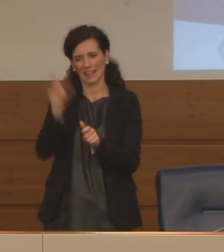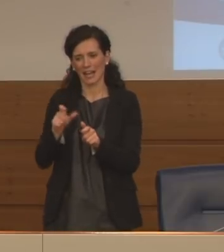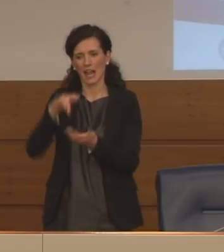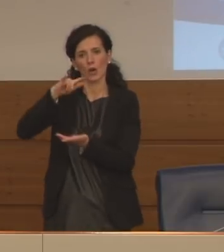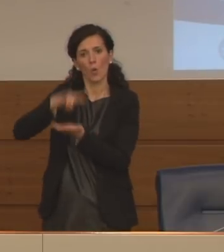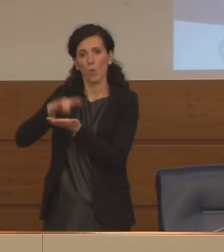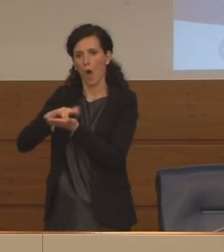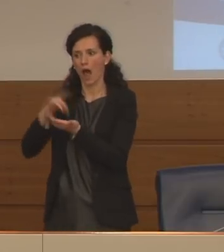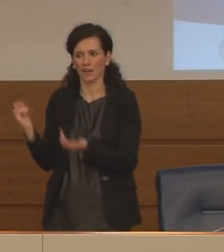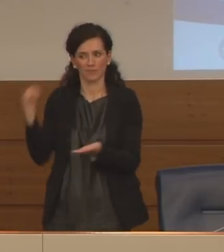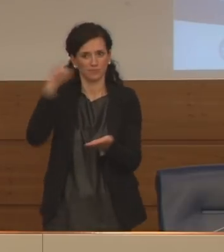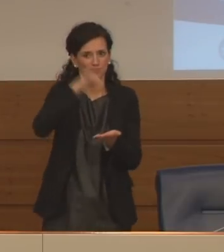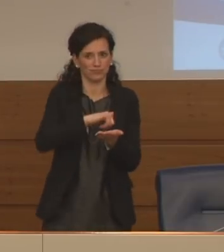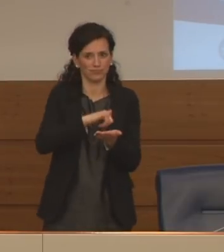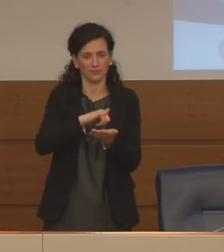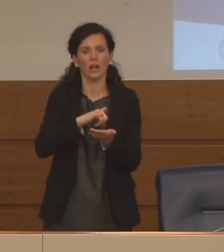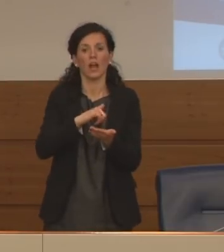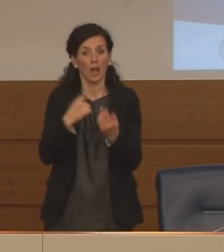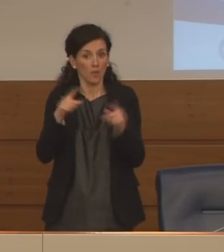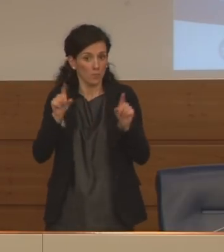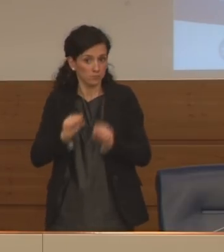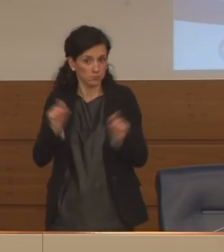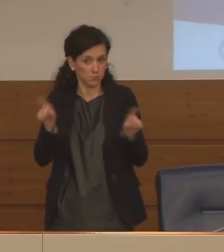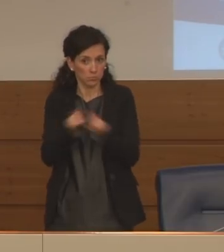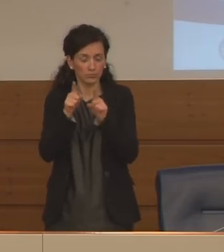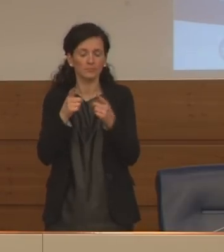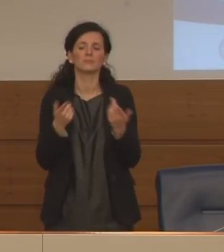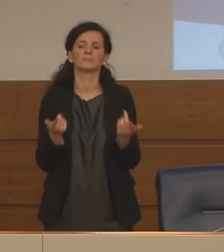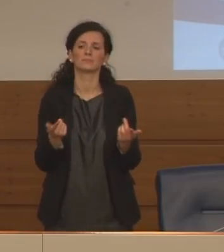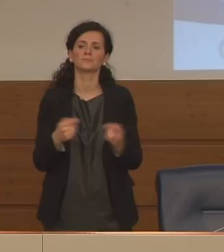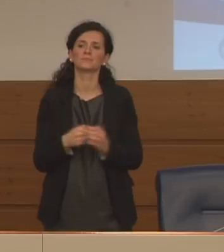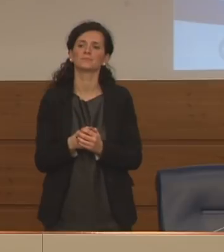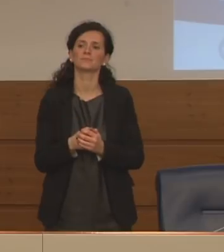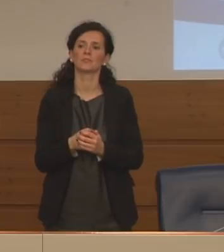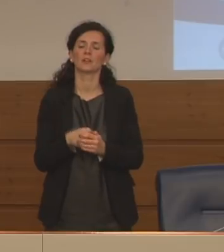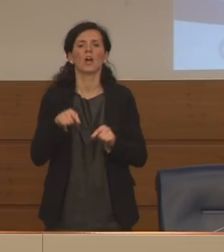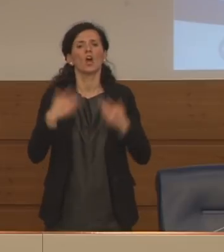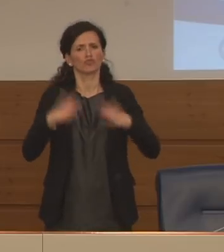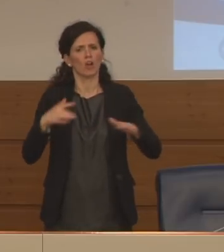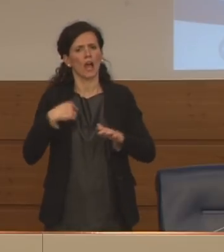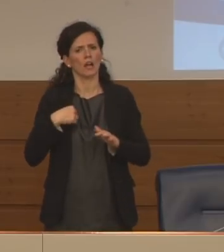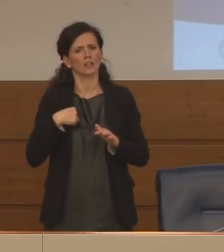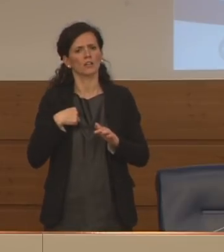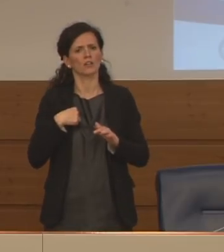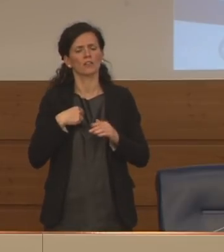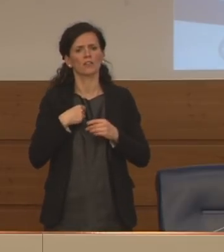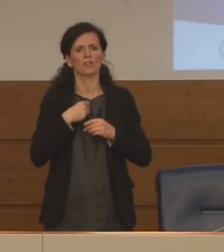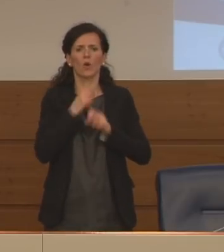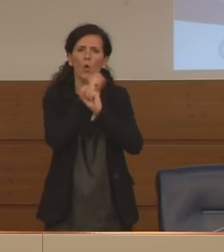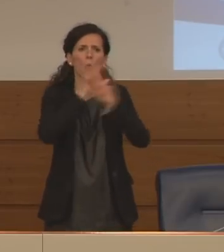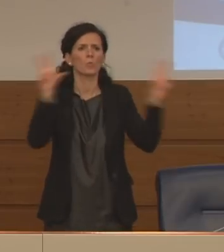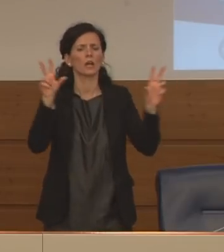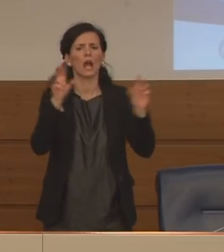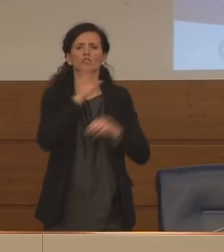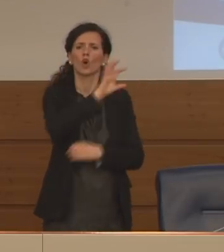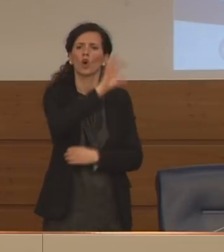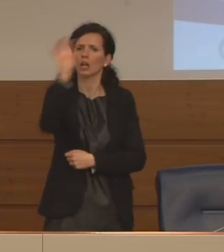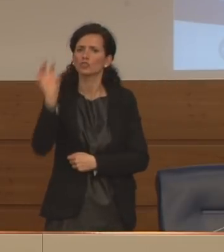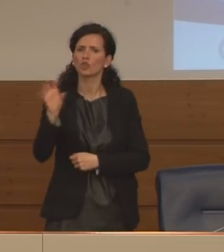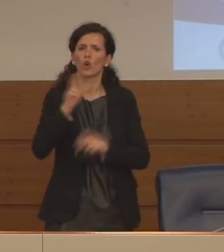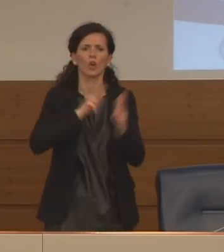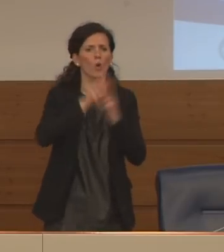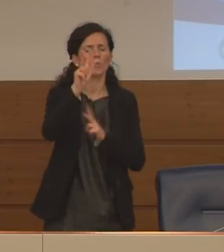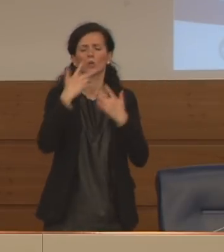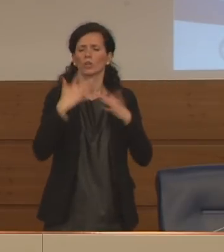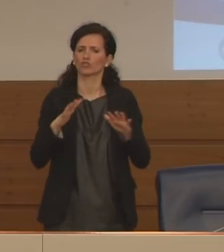su questo noi abbiamo abbiamo dato indicazioni alle regioni e ai comuni perché c'è un tema come